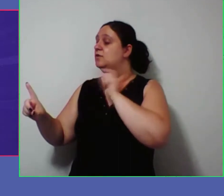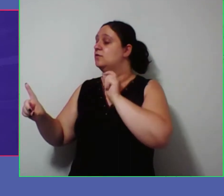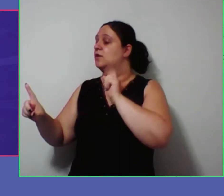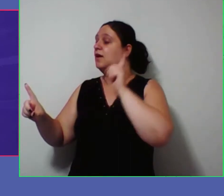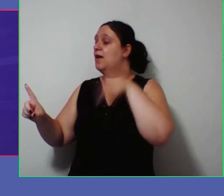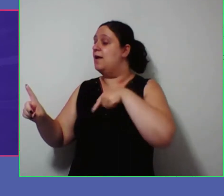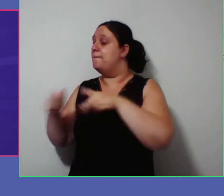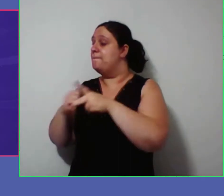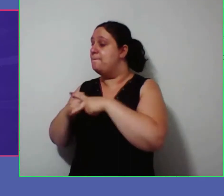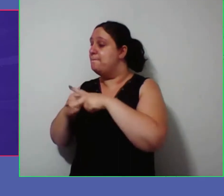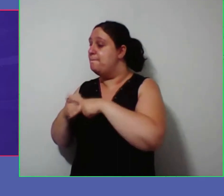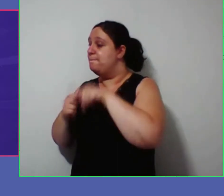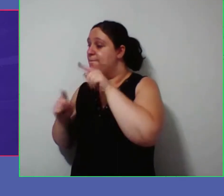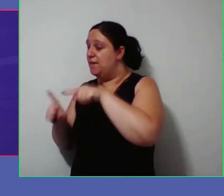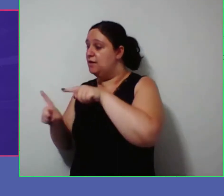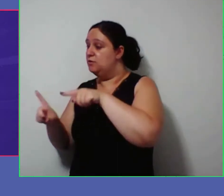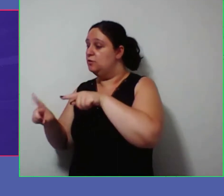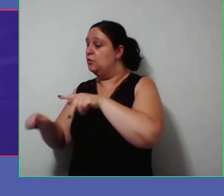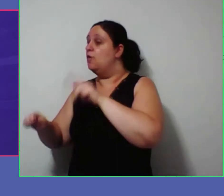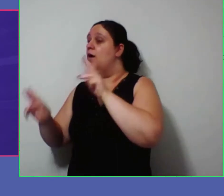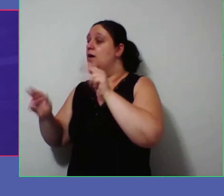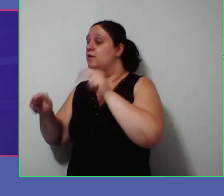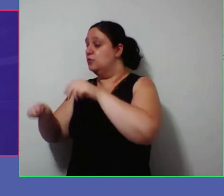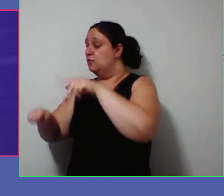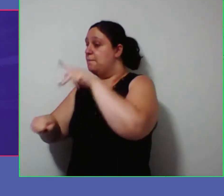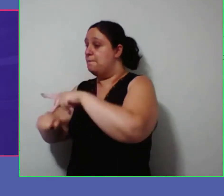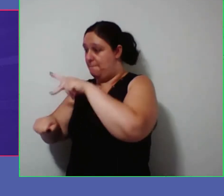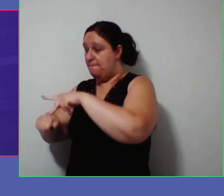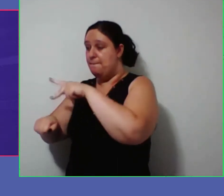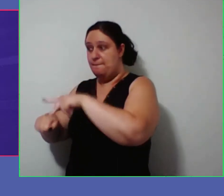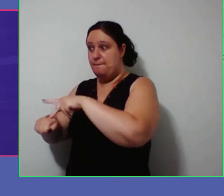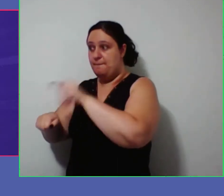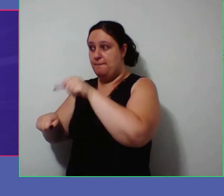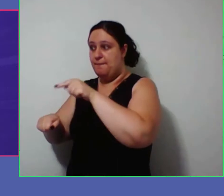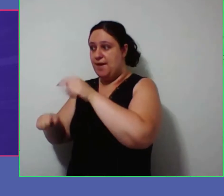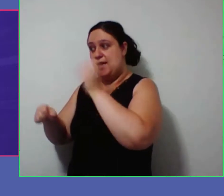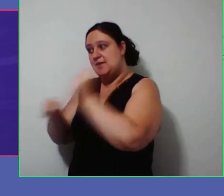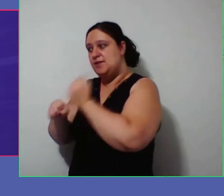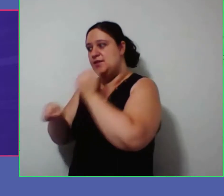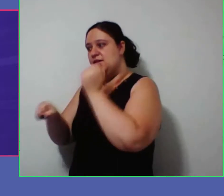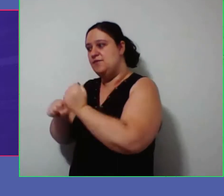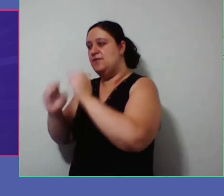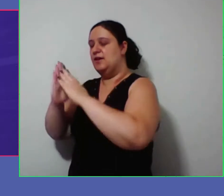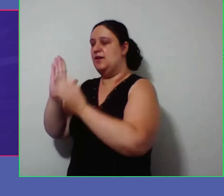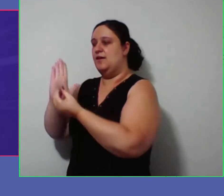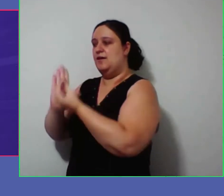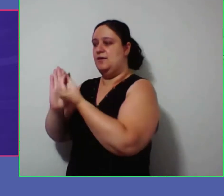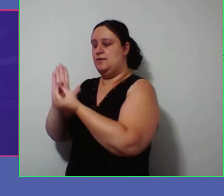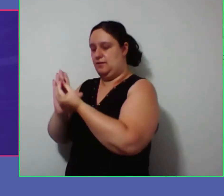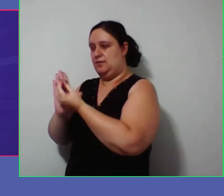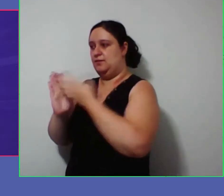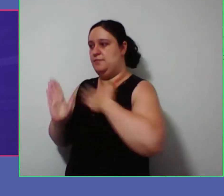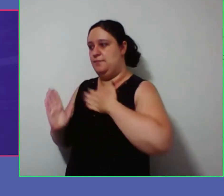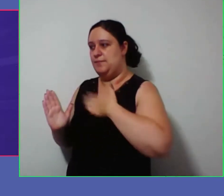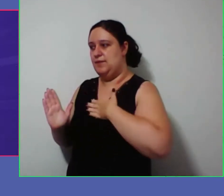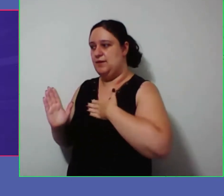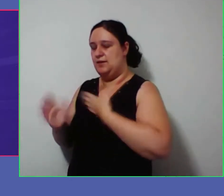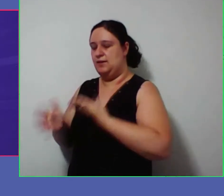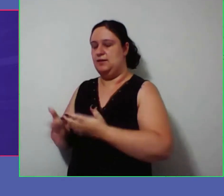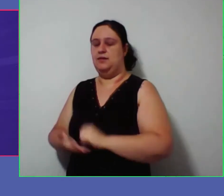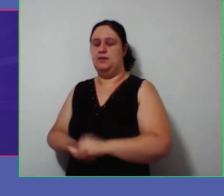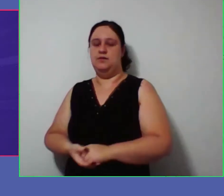sobre esta pedra edificarei a minha igreja, e